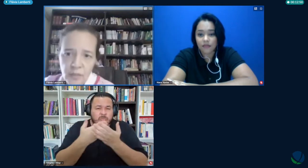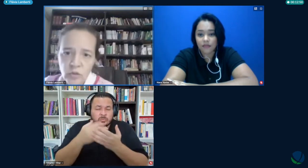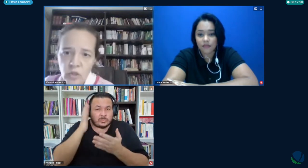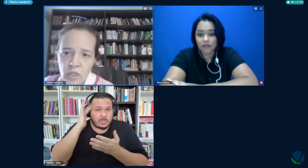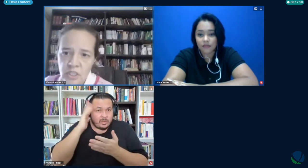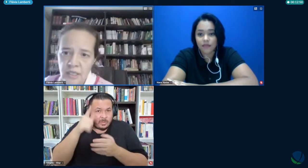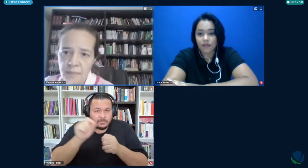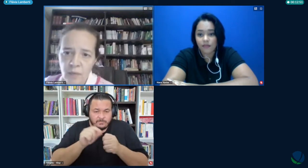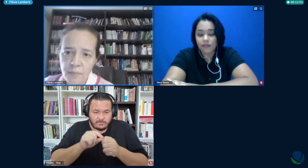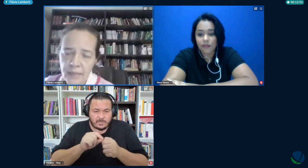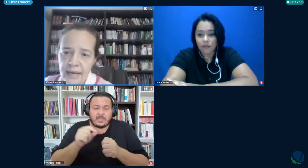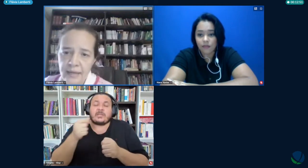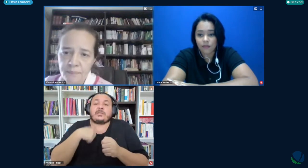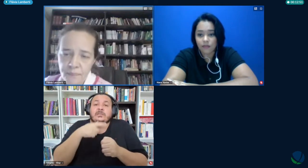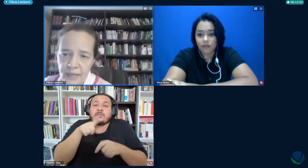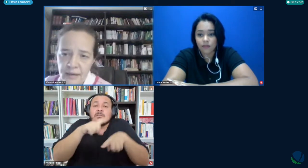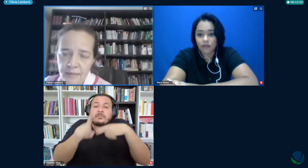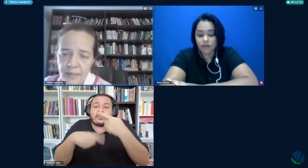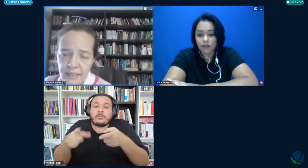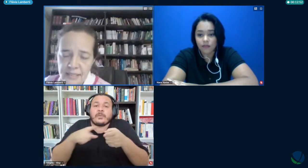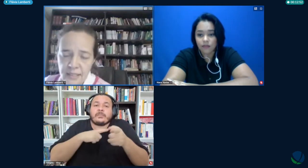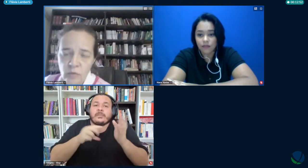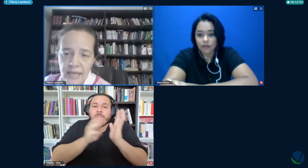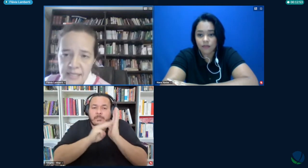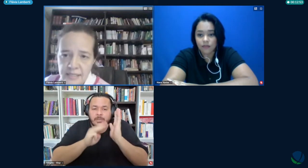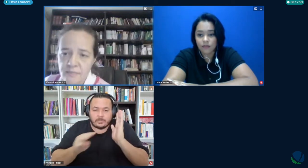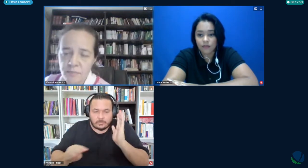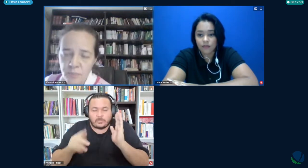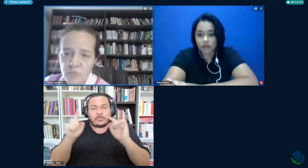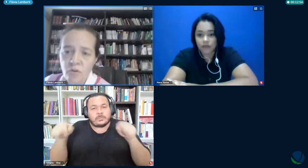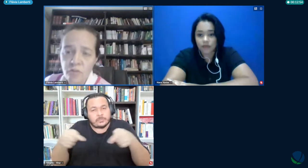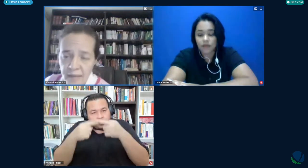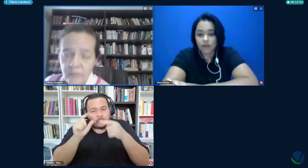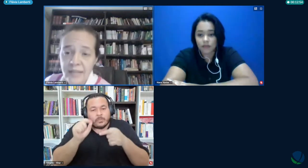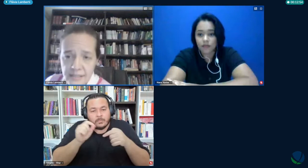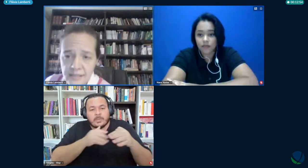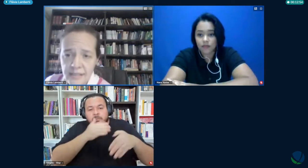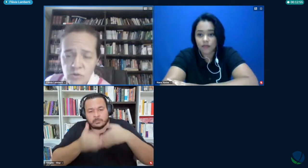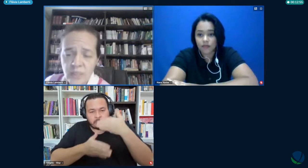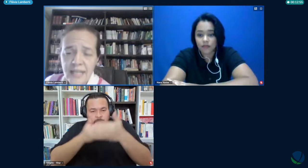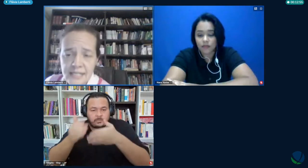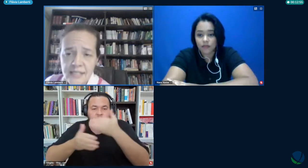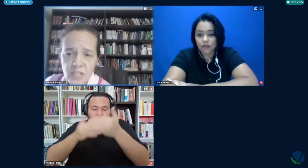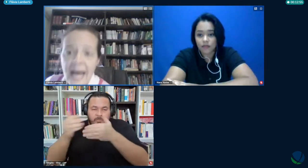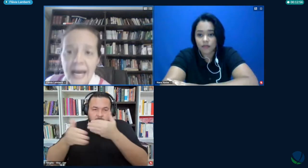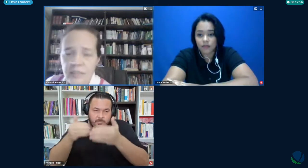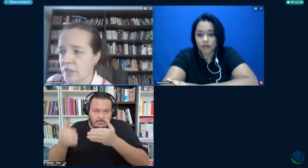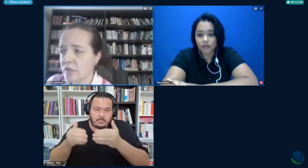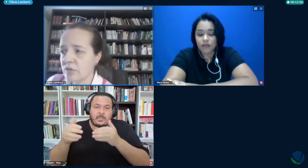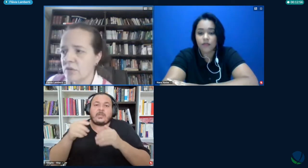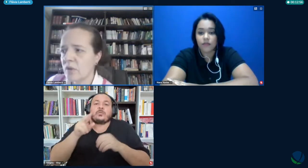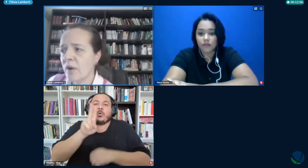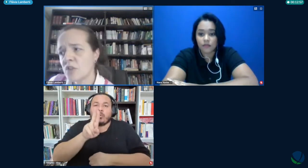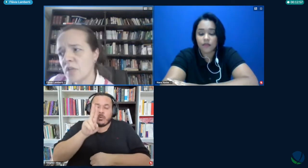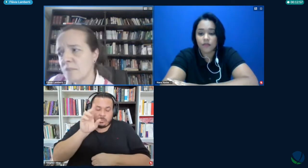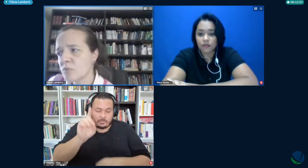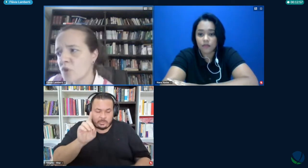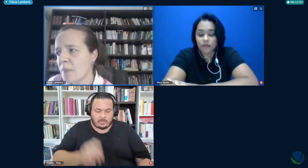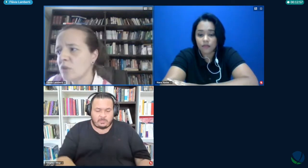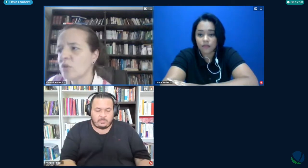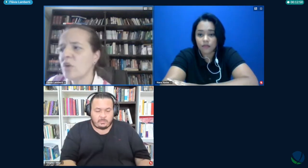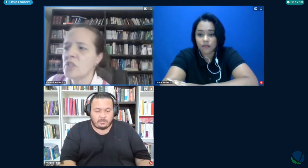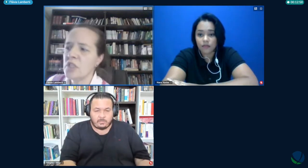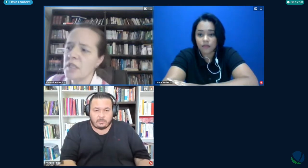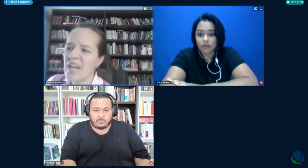vem a metodologia para a questão das, para o desenvolvimento das unidades didáticas. Então, eu acho que